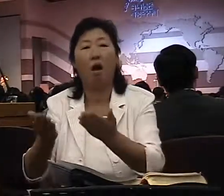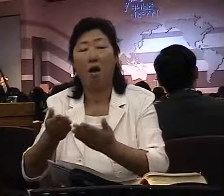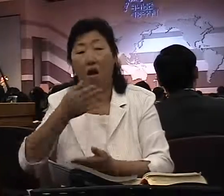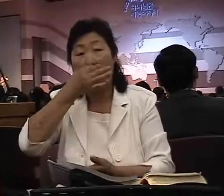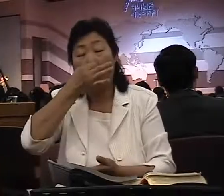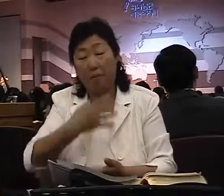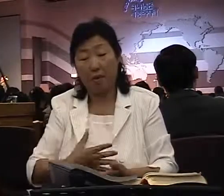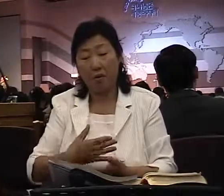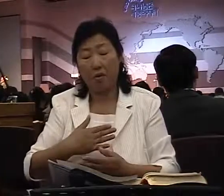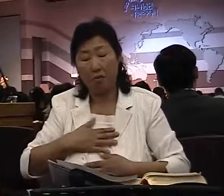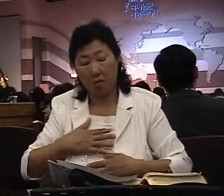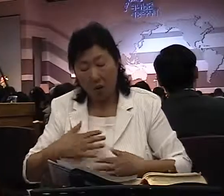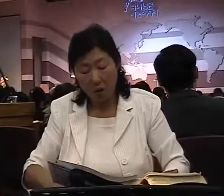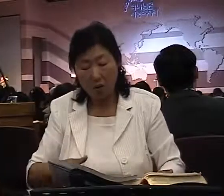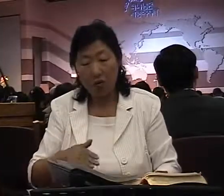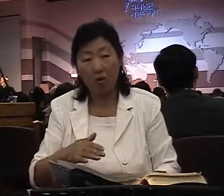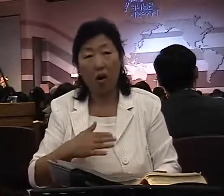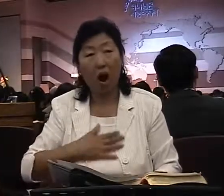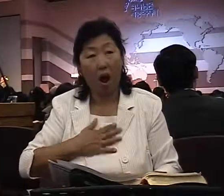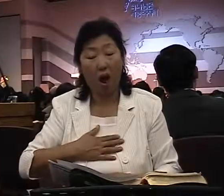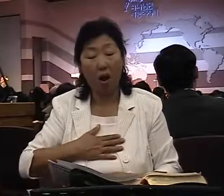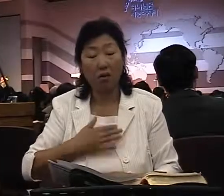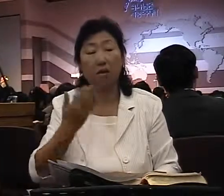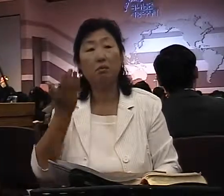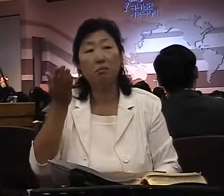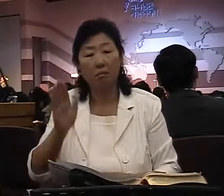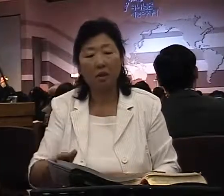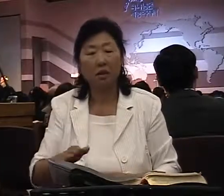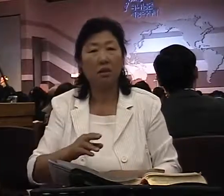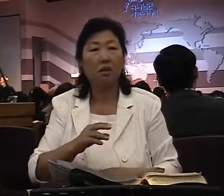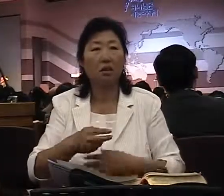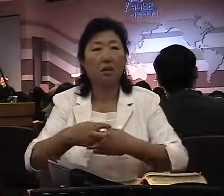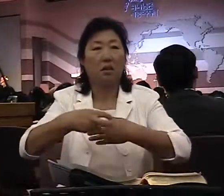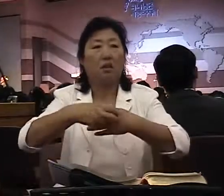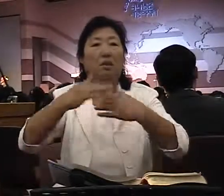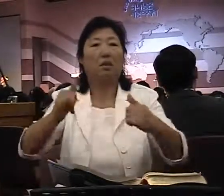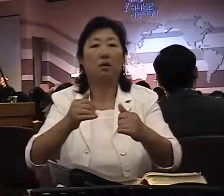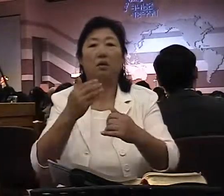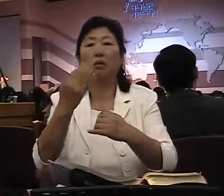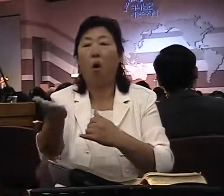피곤한 것 알지만 의사로서 이것이 당신을 살린다는 것을 깨달을 때